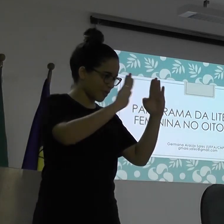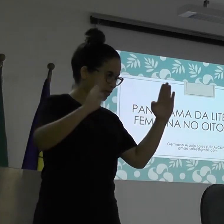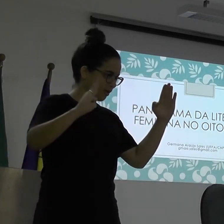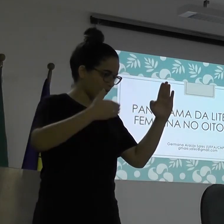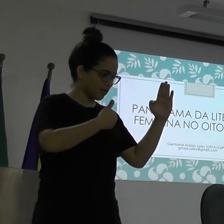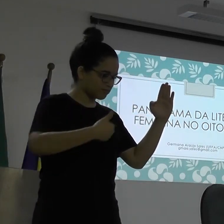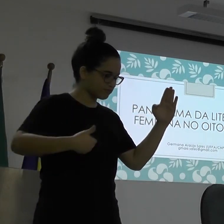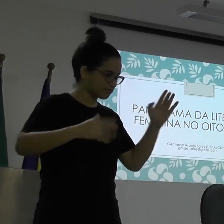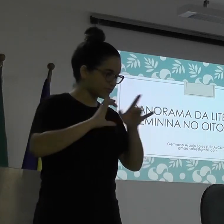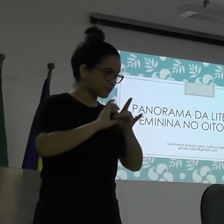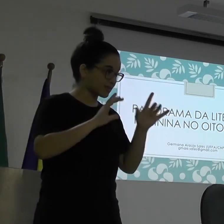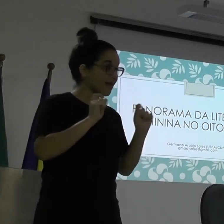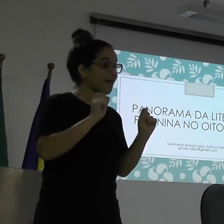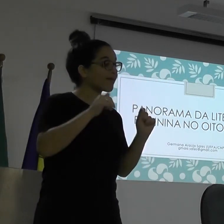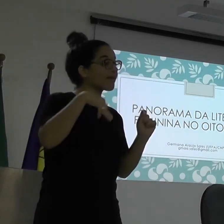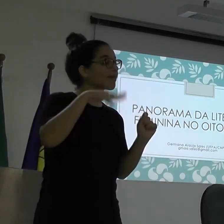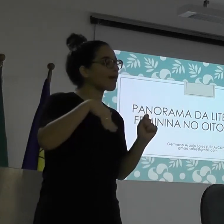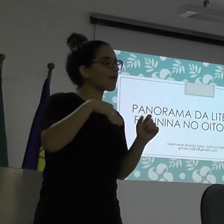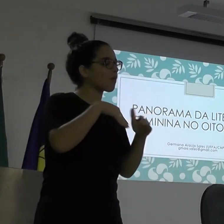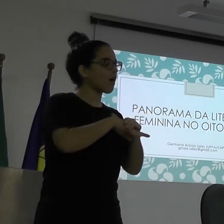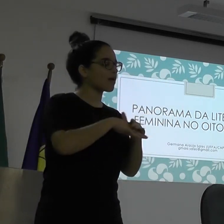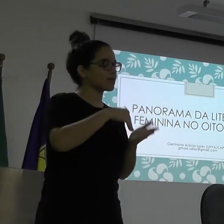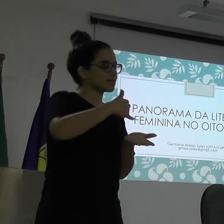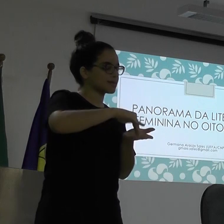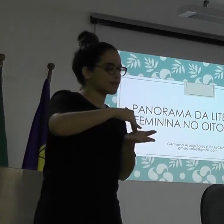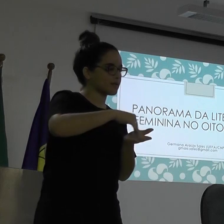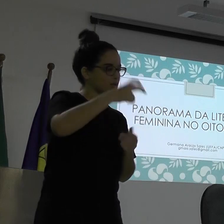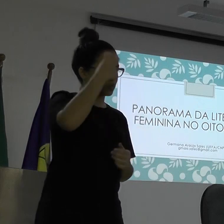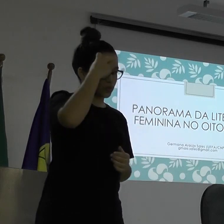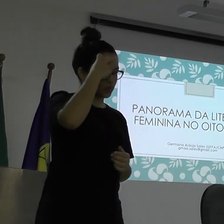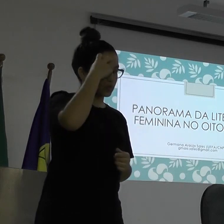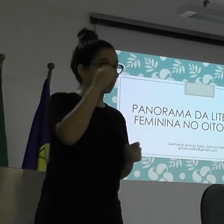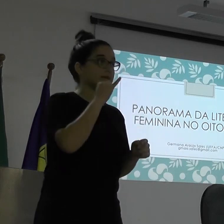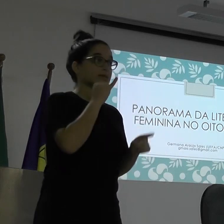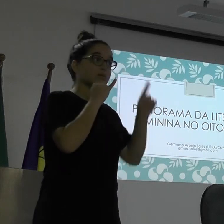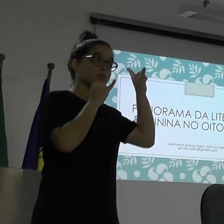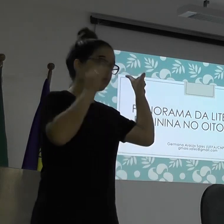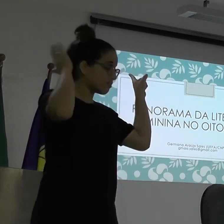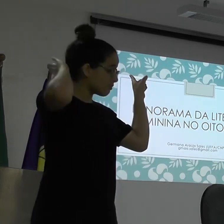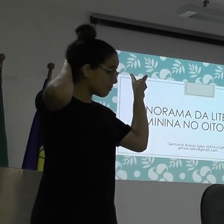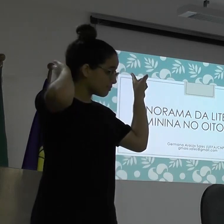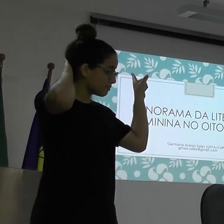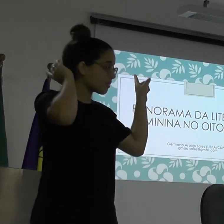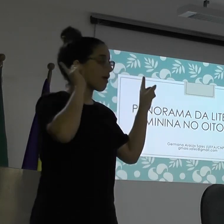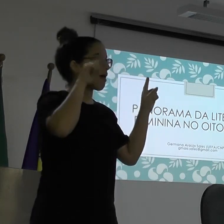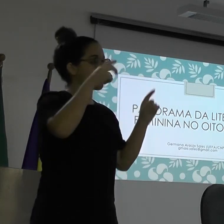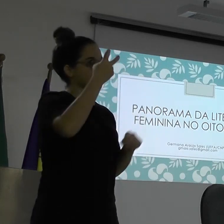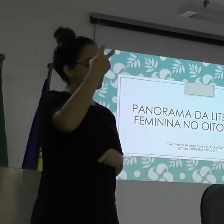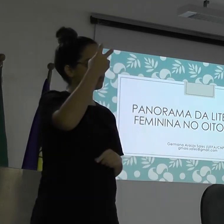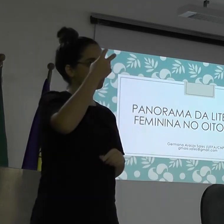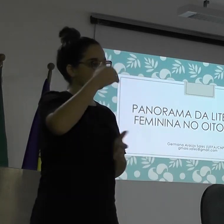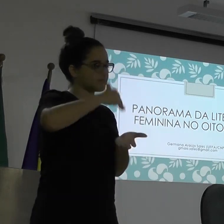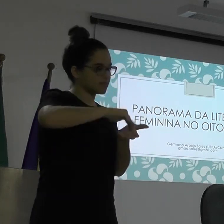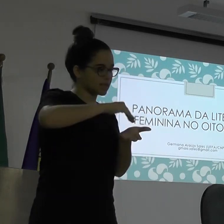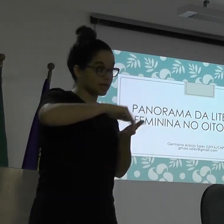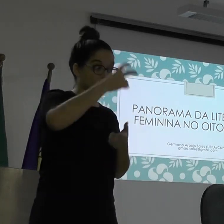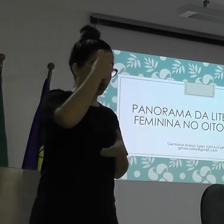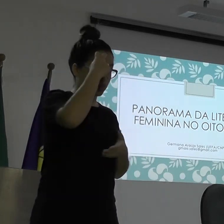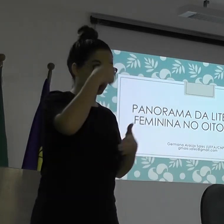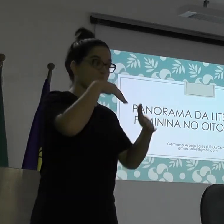guardados pelas secretarias de cultura. Lá no Pará é pela Secretaria de Cultura.